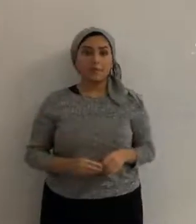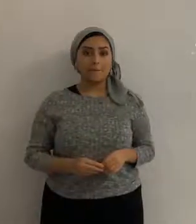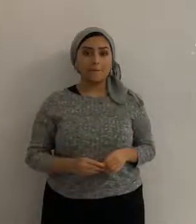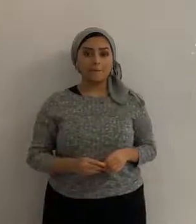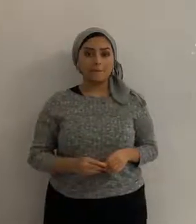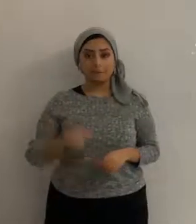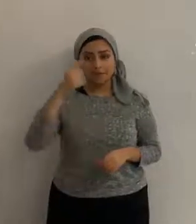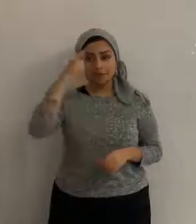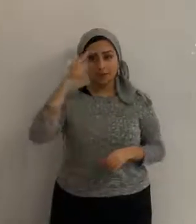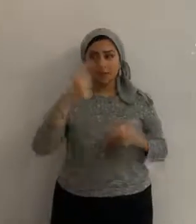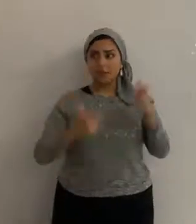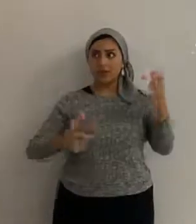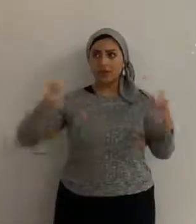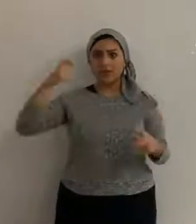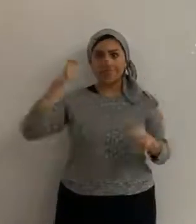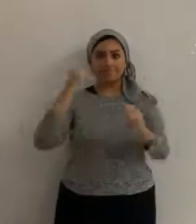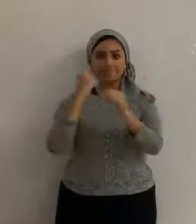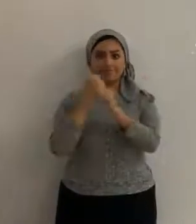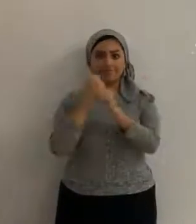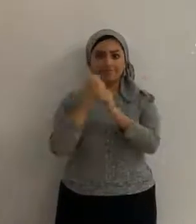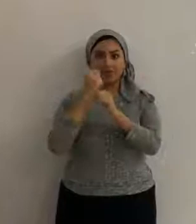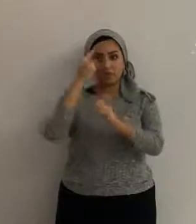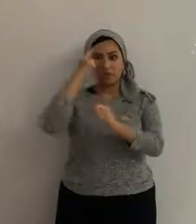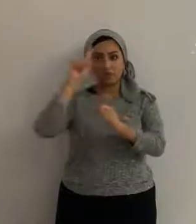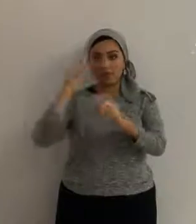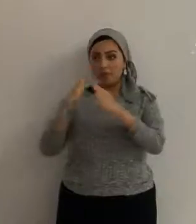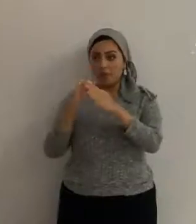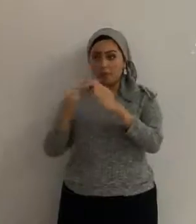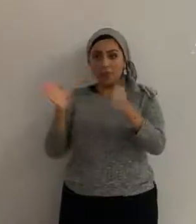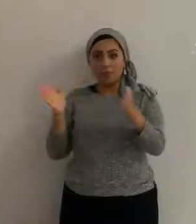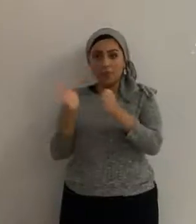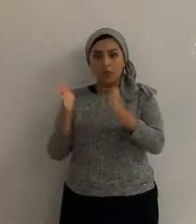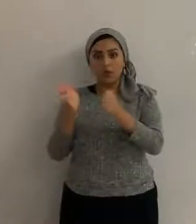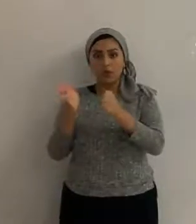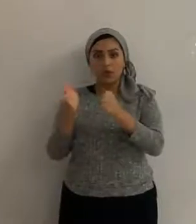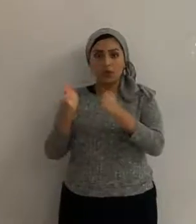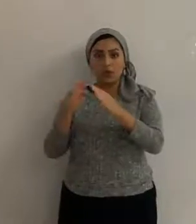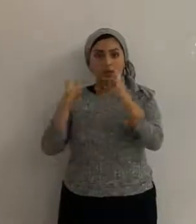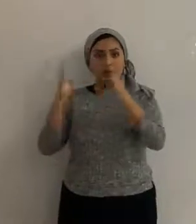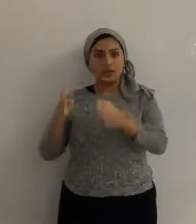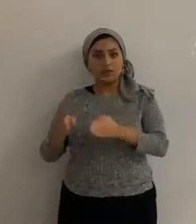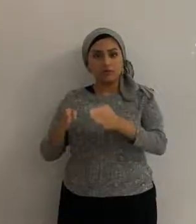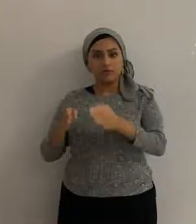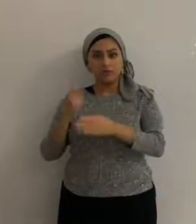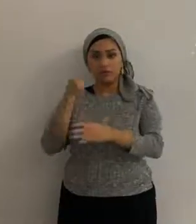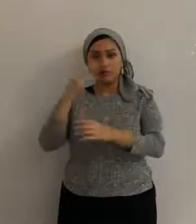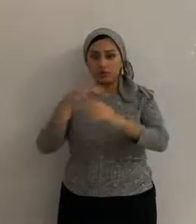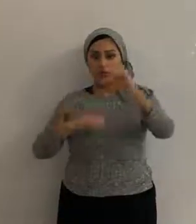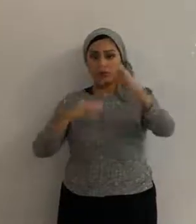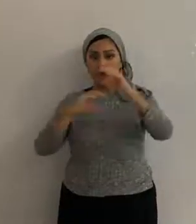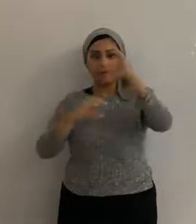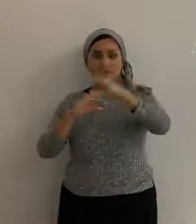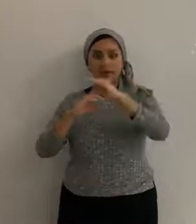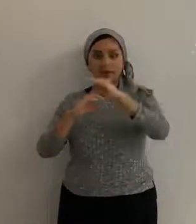grúa tan grande para una casa prácticamente digo yo, de 2 pisos, no tendría caso, no tendría razón de